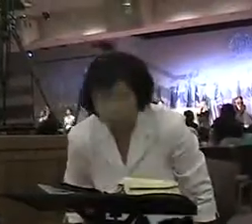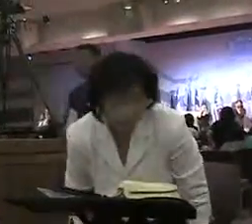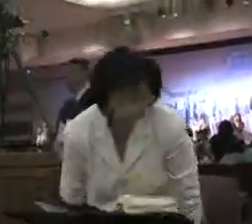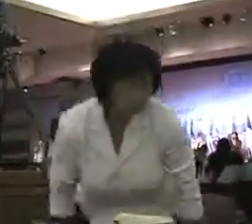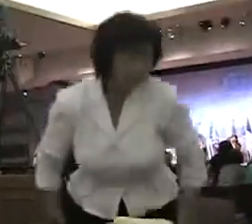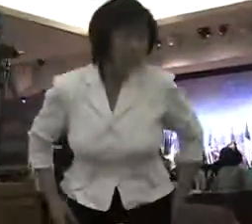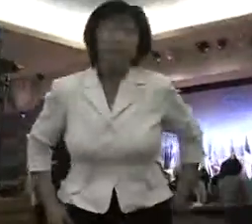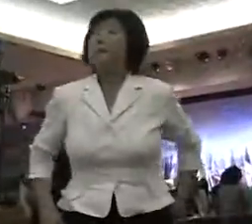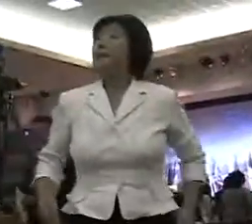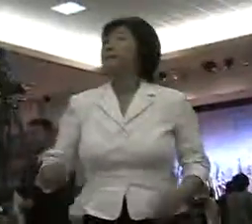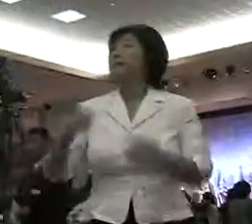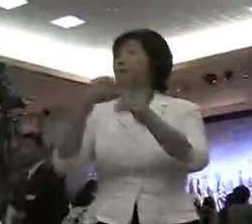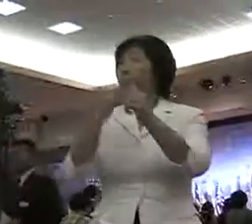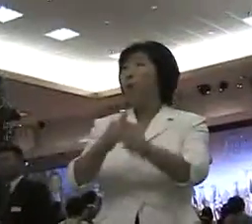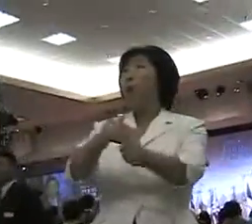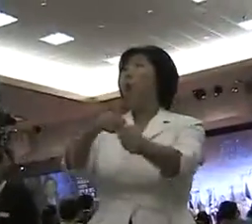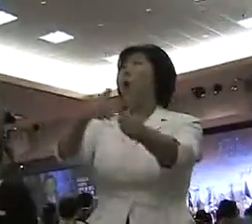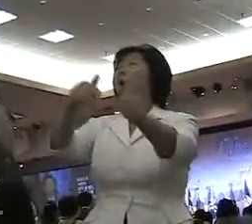모여섰습니다. 보내소서.